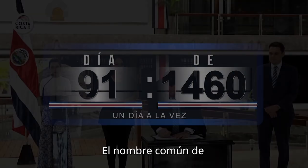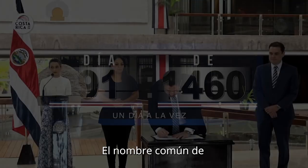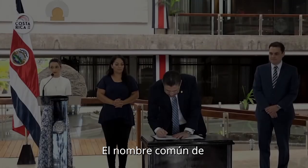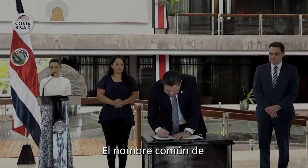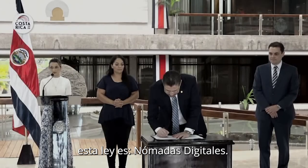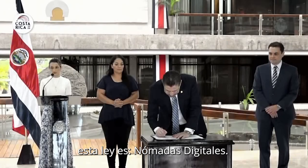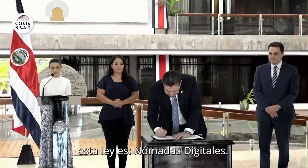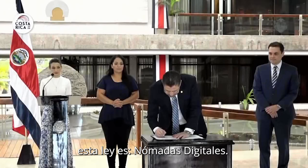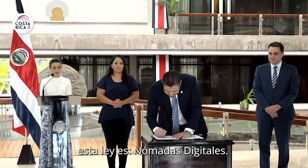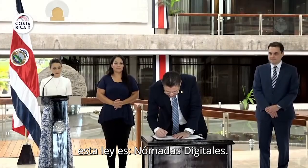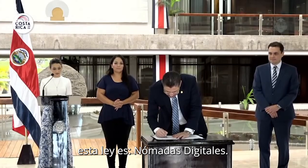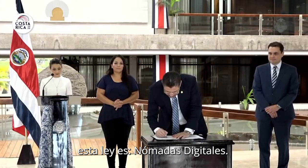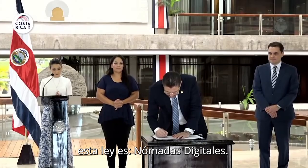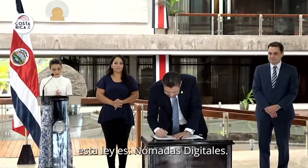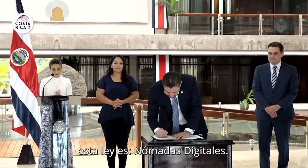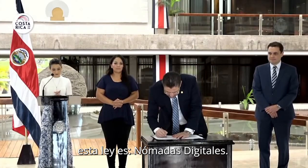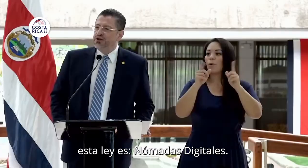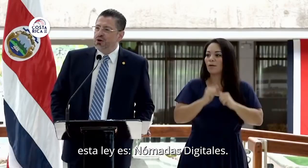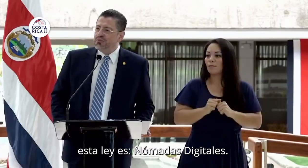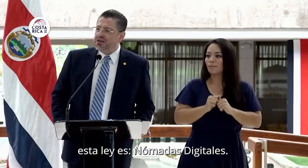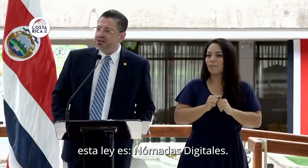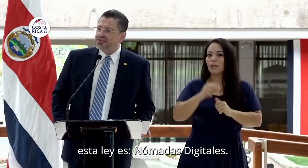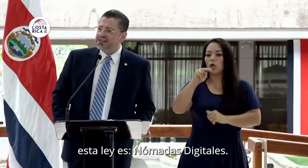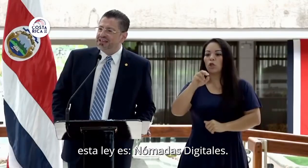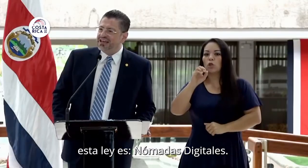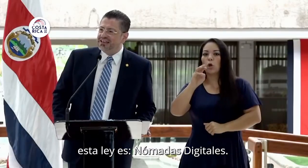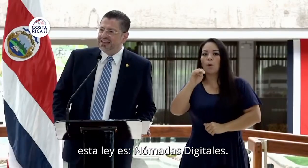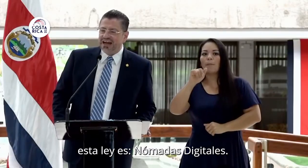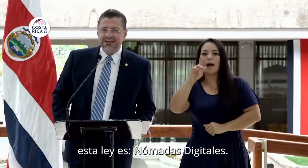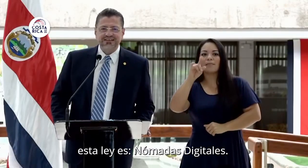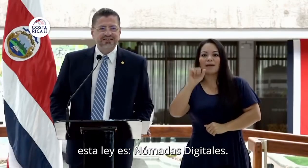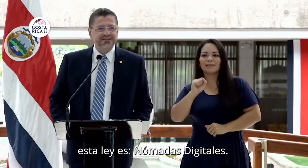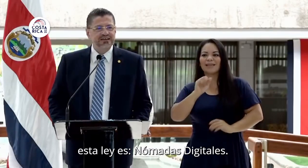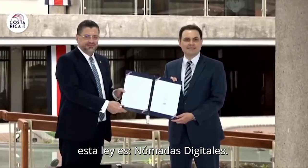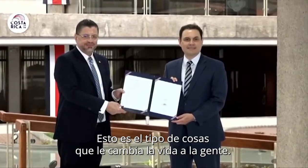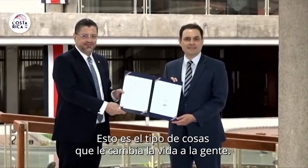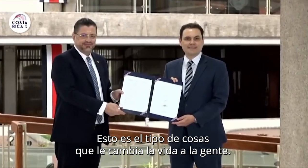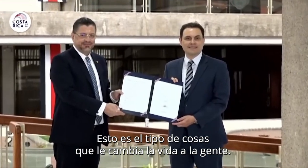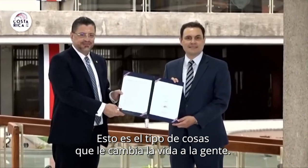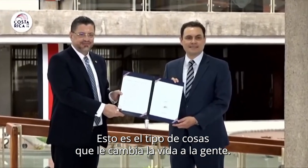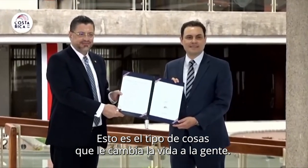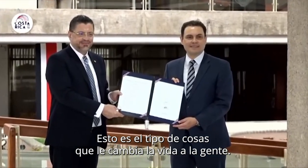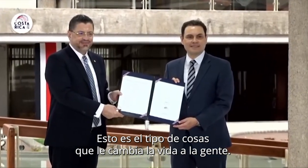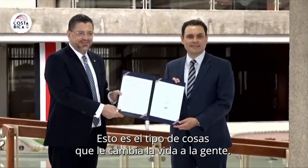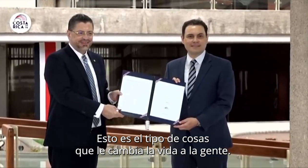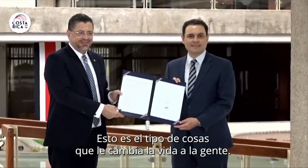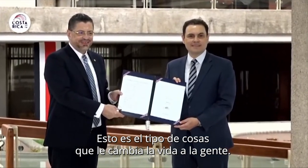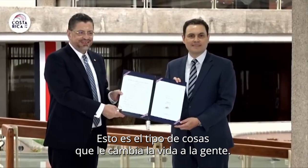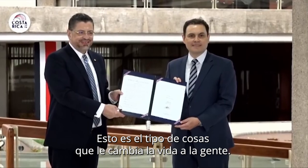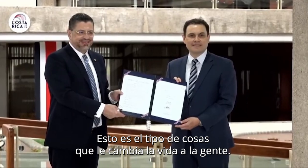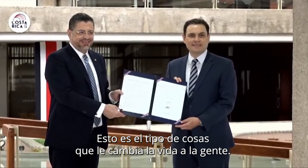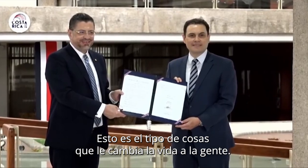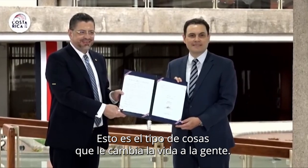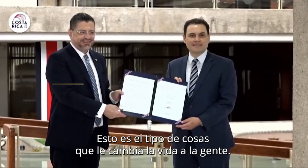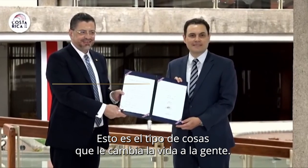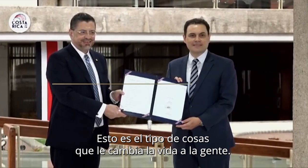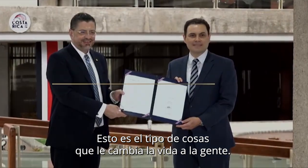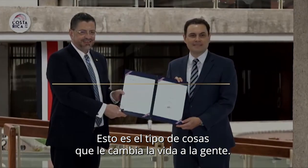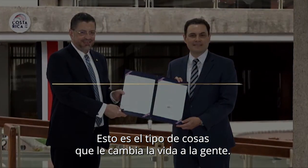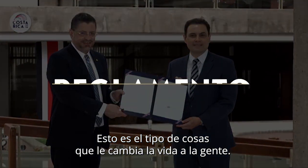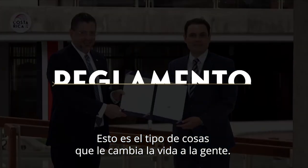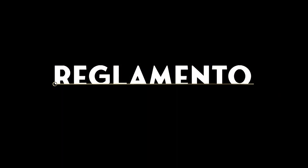El nombre común de esta ley es nómadas digitales. Esto es el tipo de cosas que le cambia la vida a la